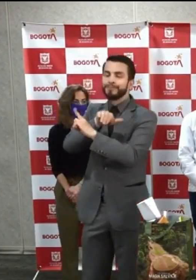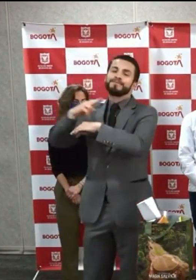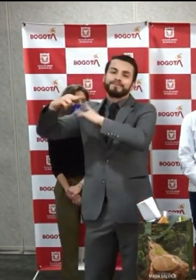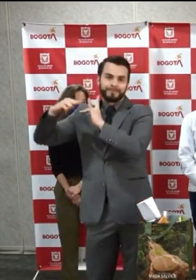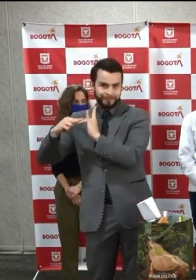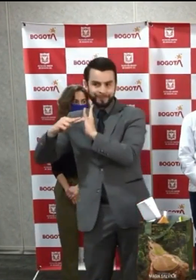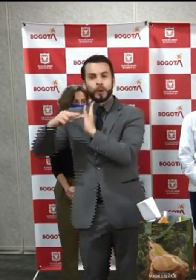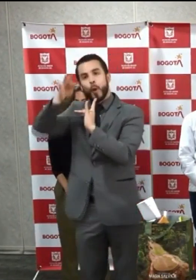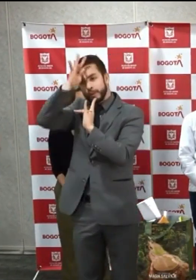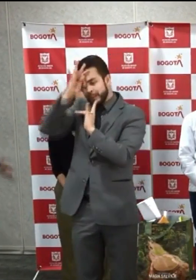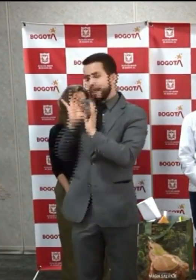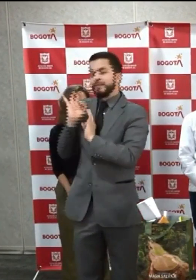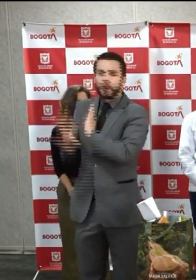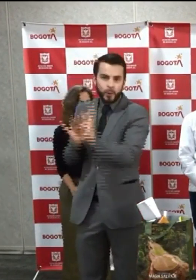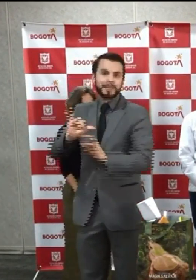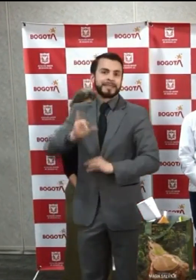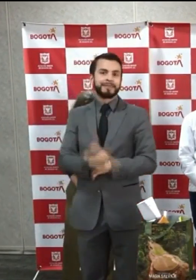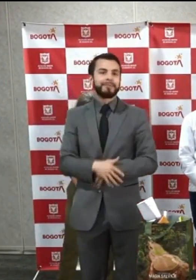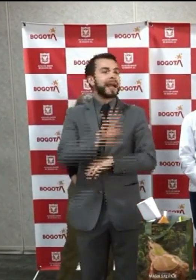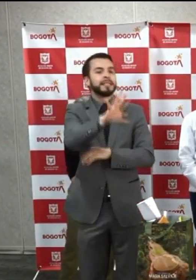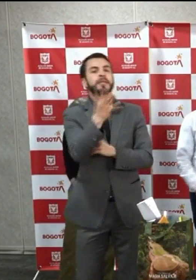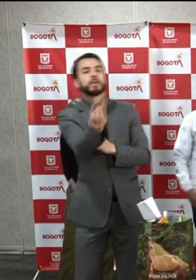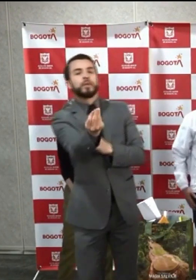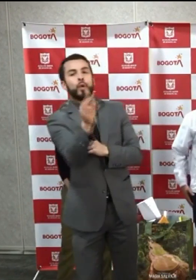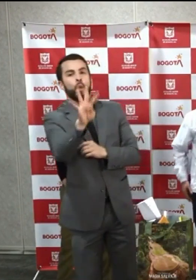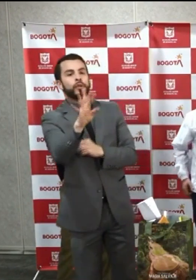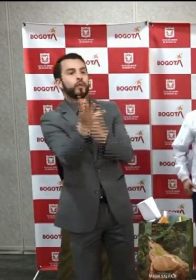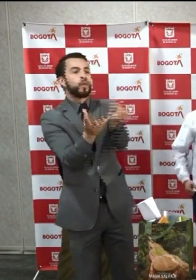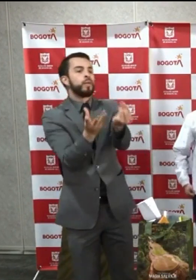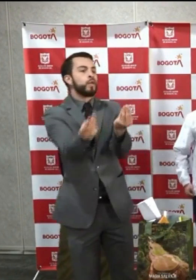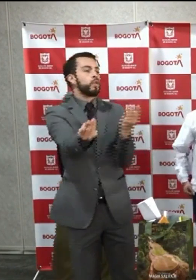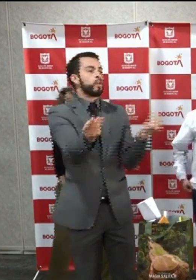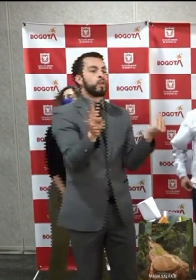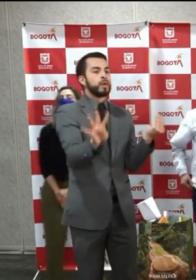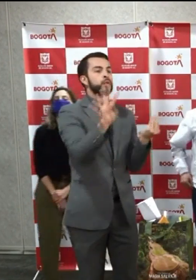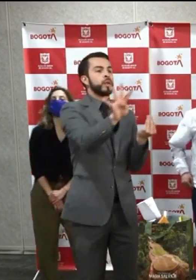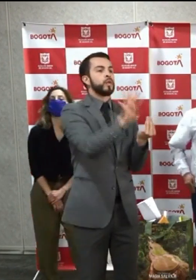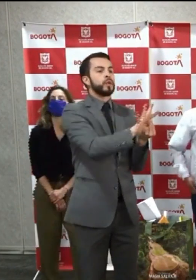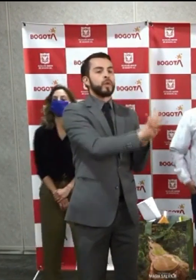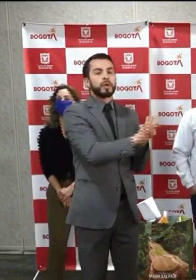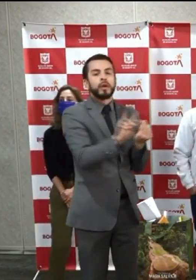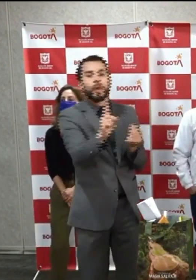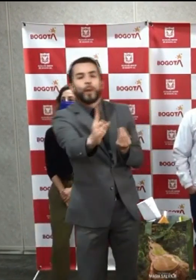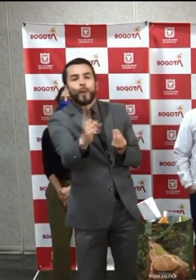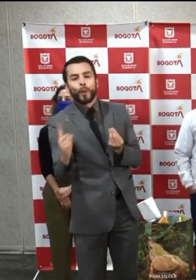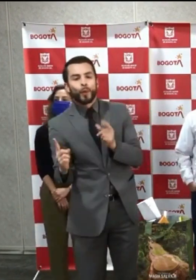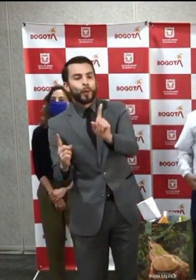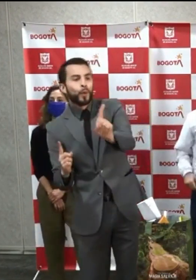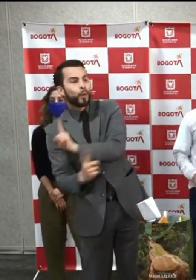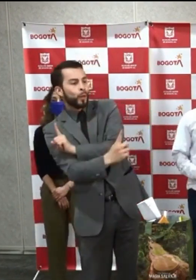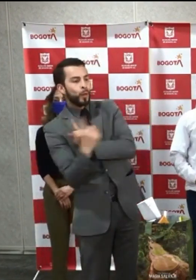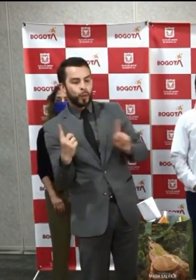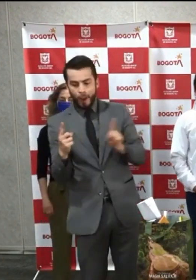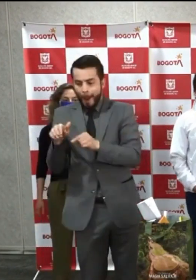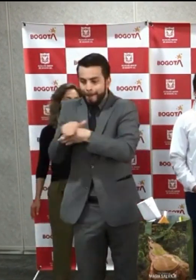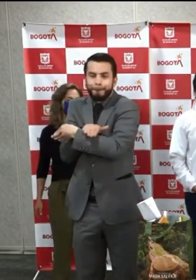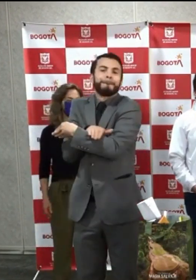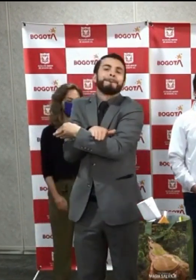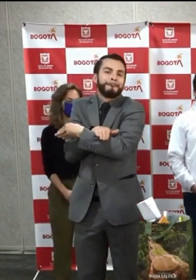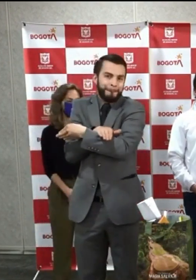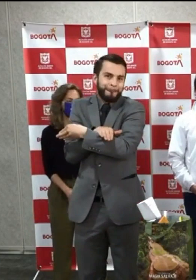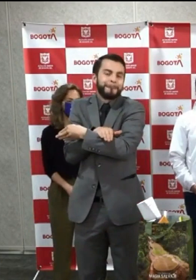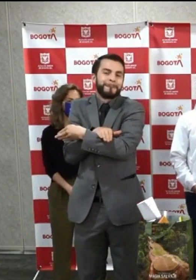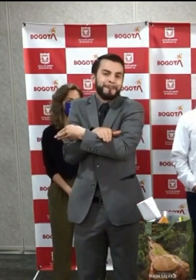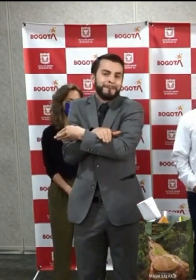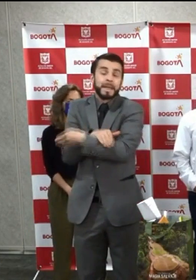presidente la república desde el 27 abril es que la cuarentena estricta en colombia la terminación